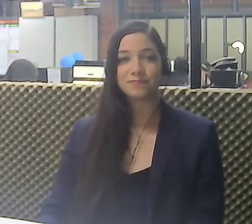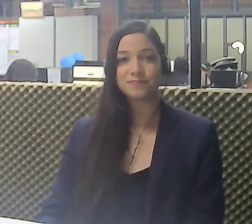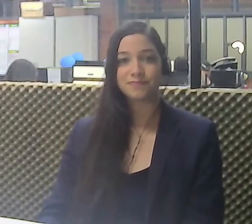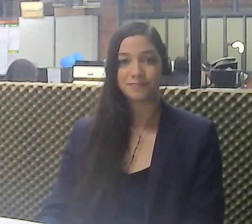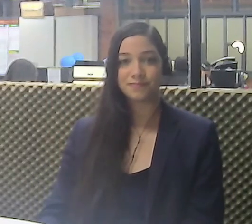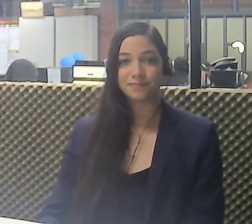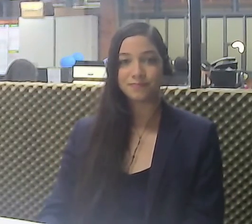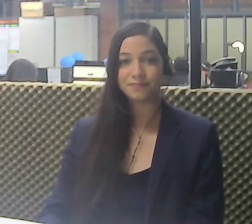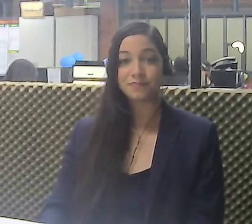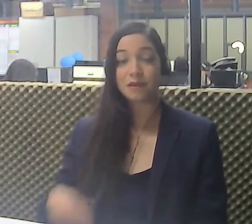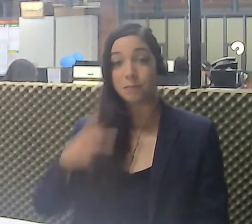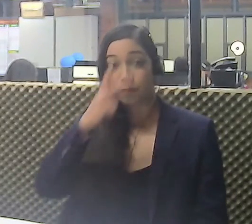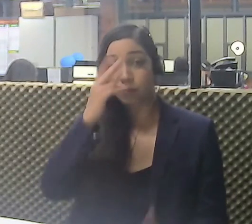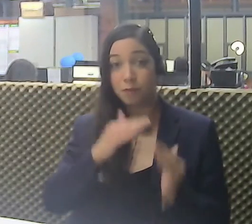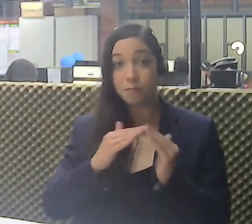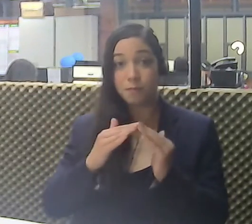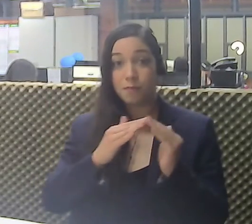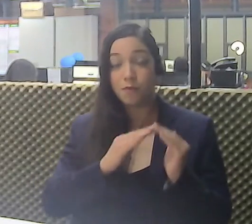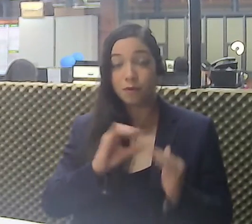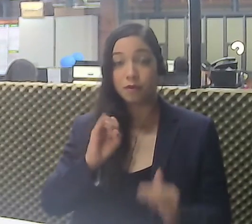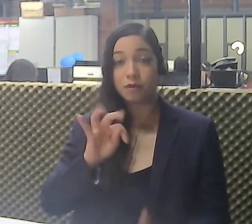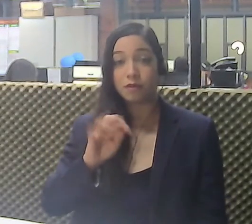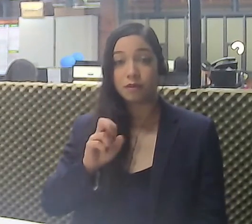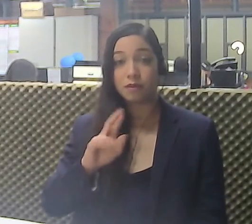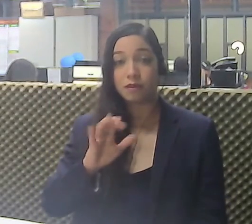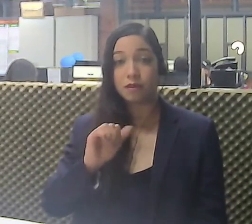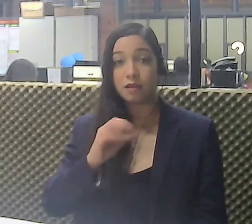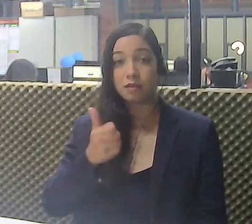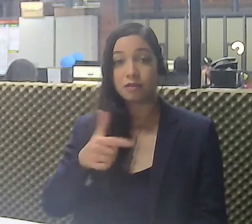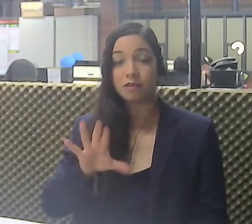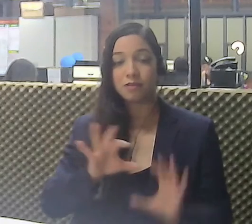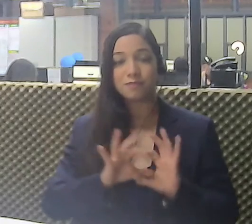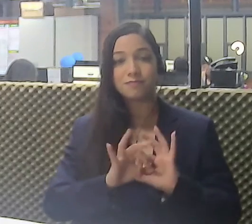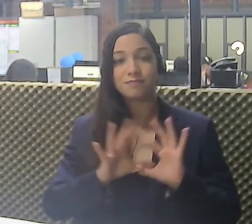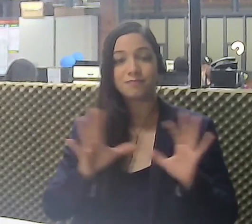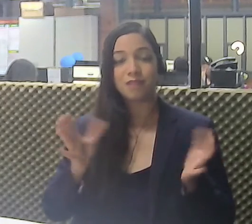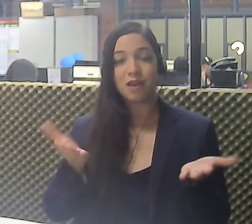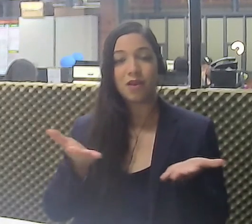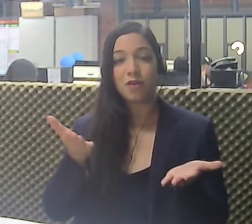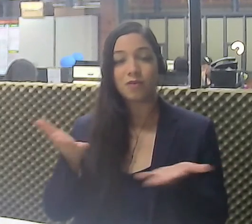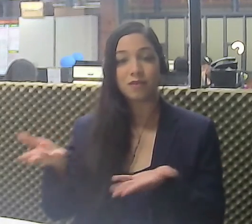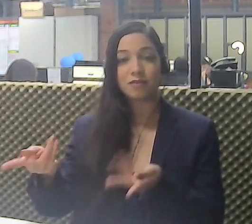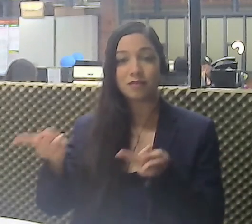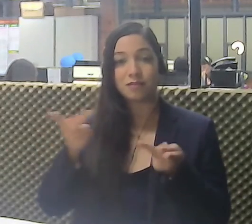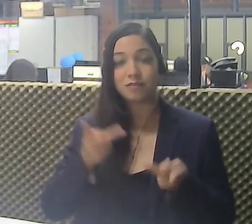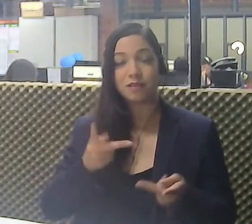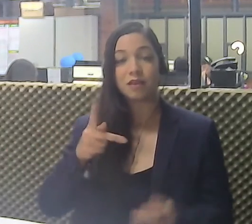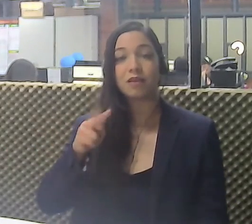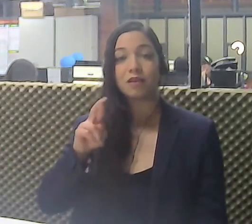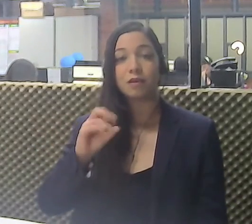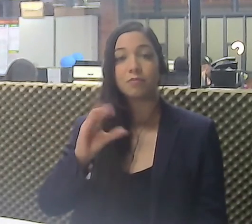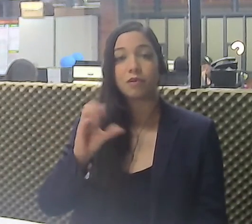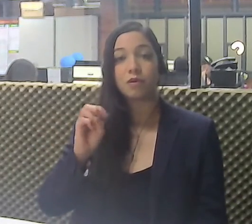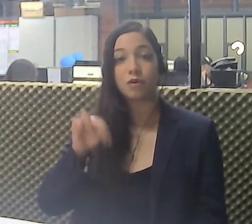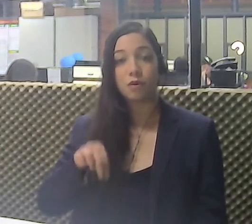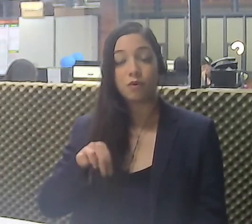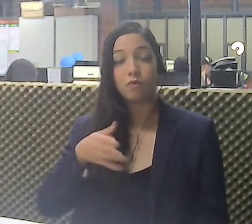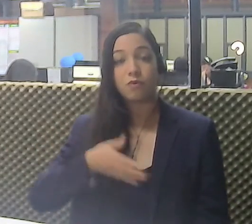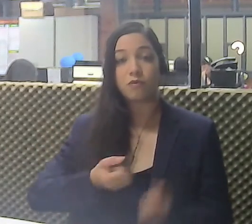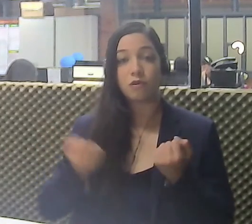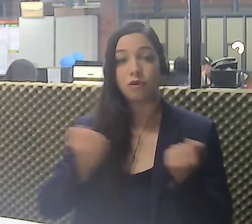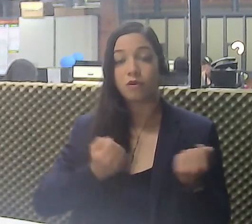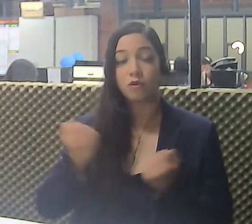notícias. Os moradores do bairro Integração têm à disposição os serviços do Procon Móvel até amanhã, sexta-feira. O automóvel